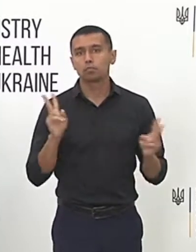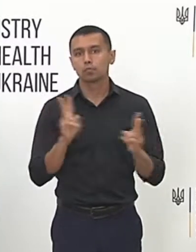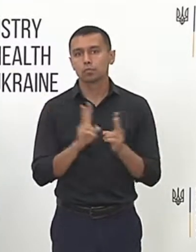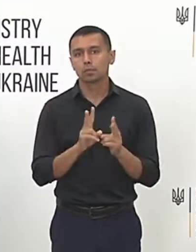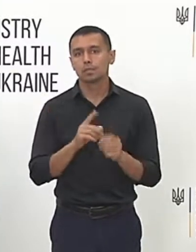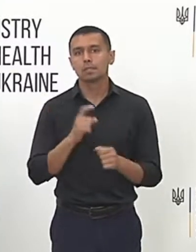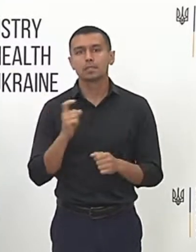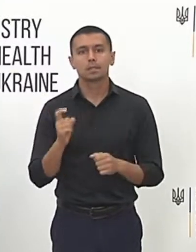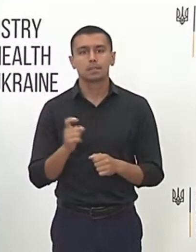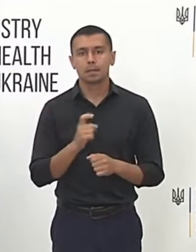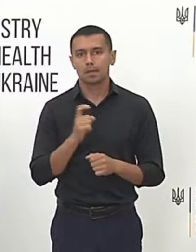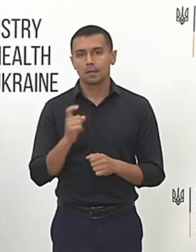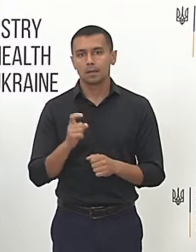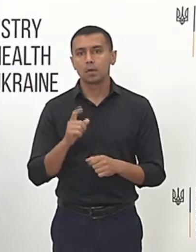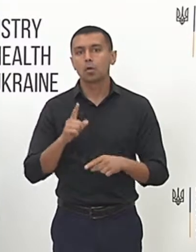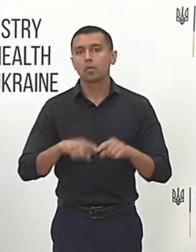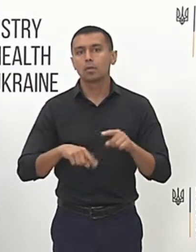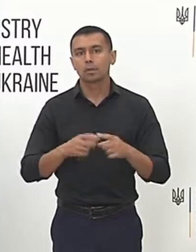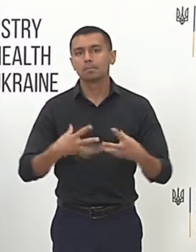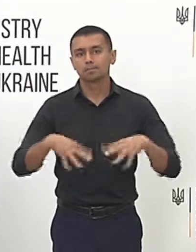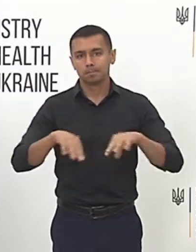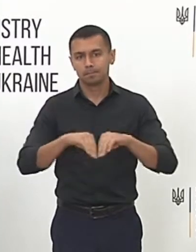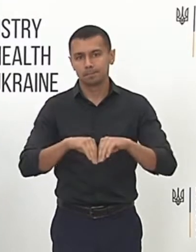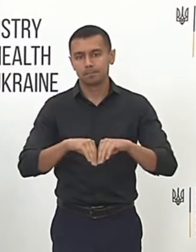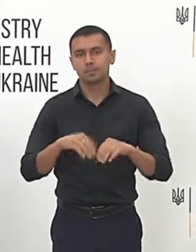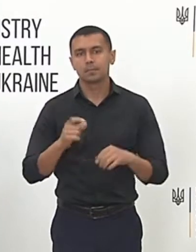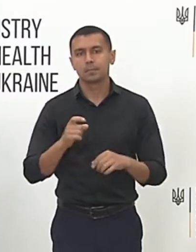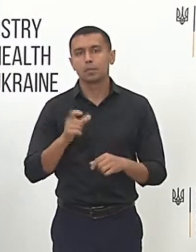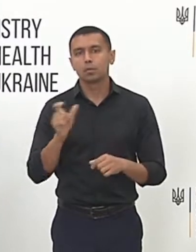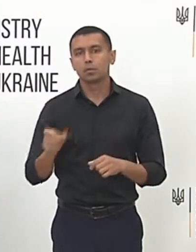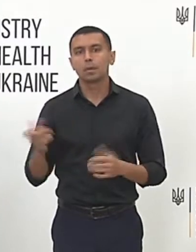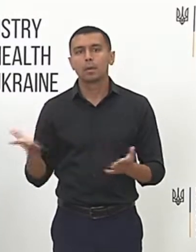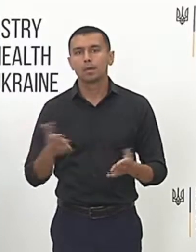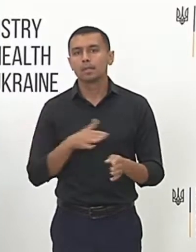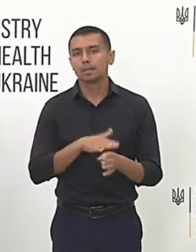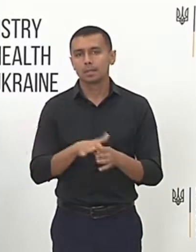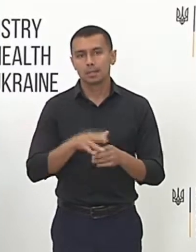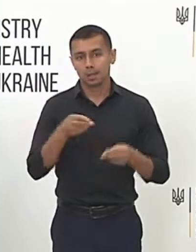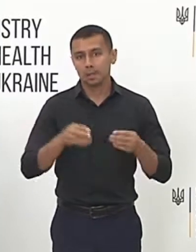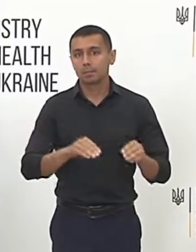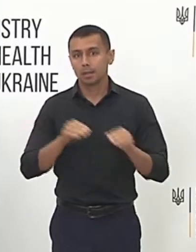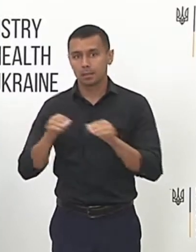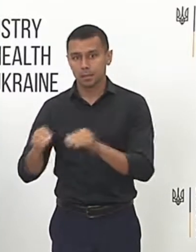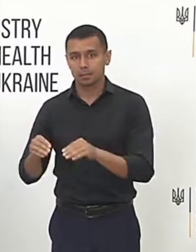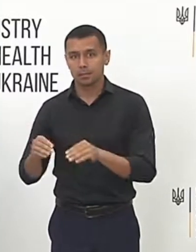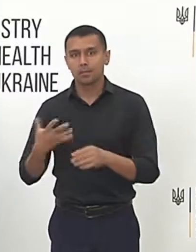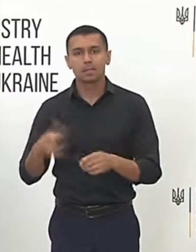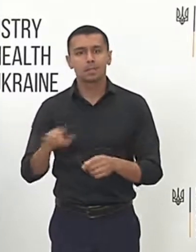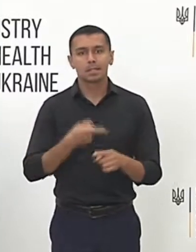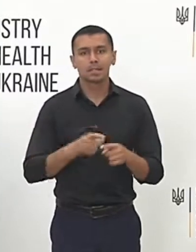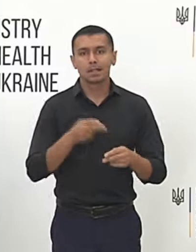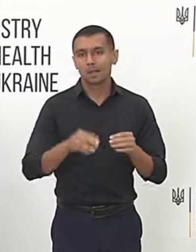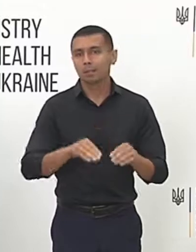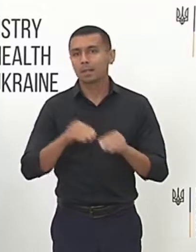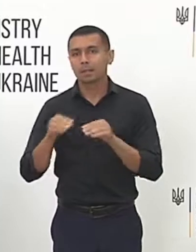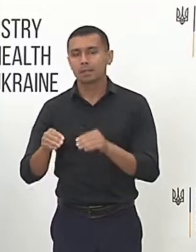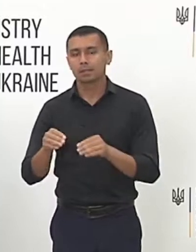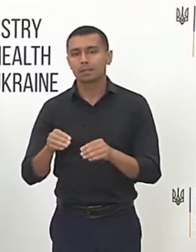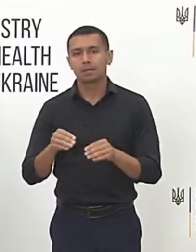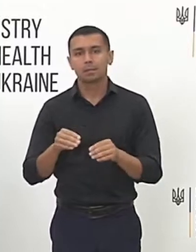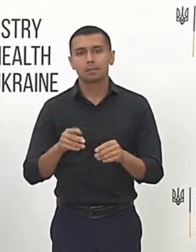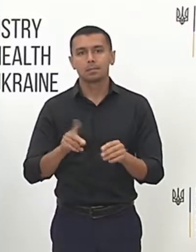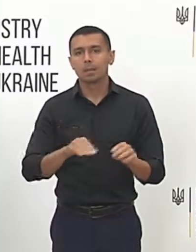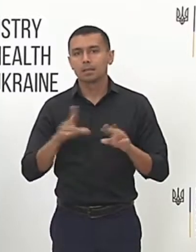з родинами, з людьми, які здійснили трансплантацію. Всі ці трансплантації,